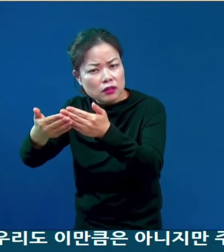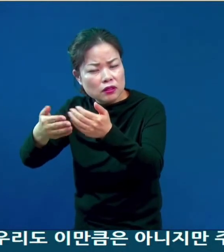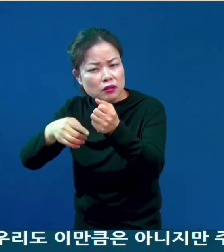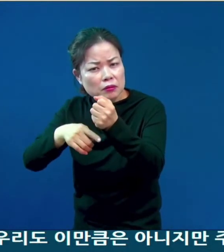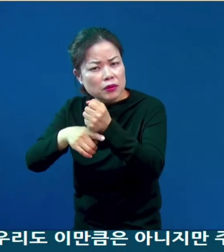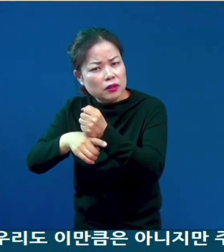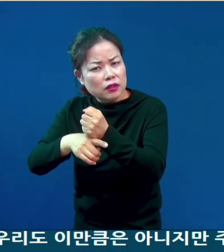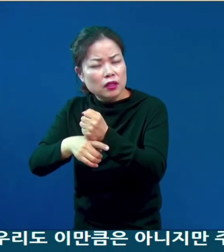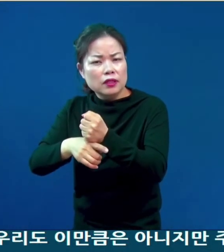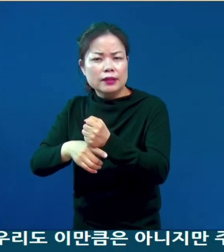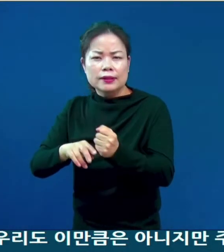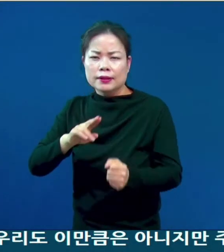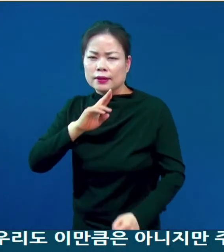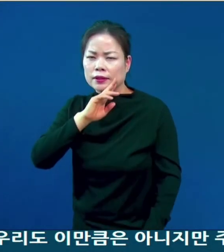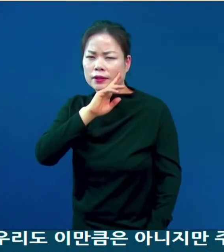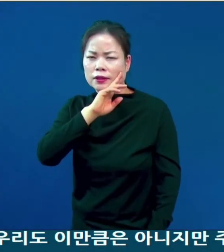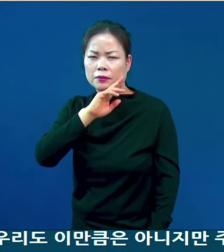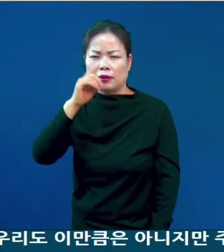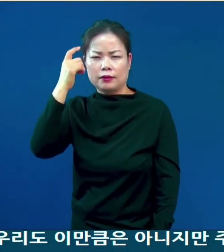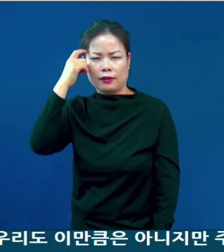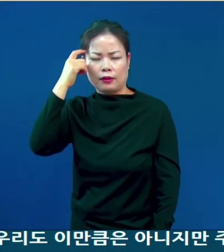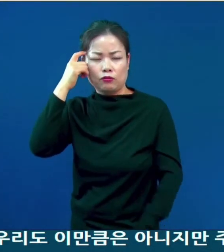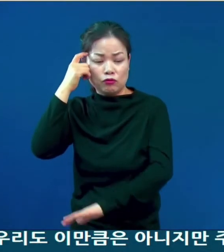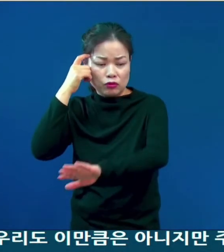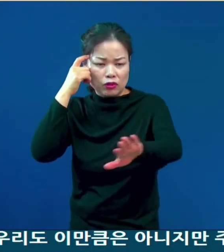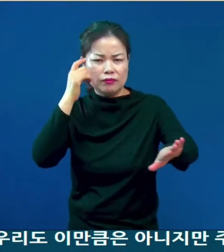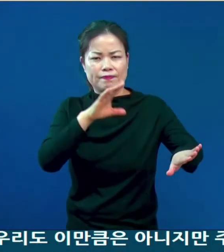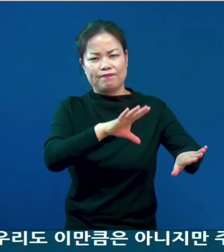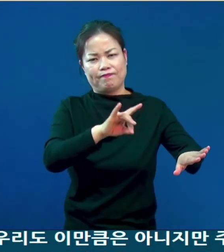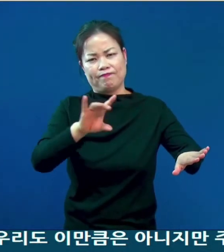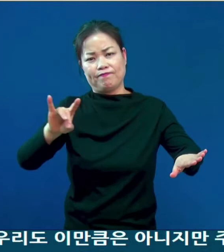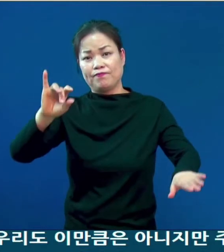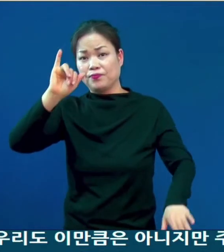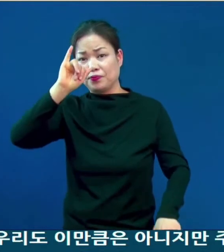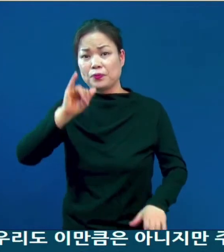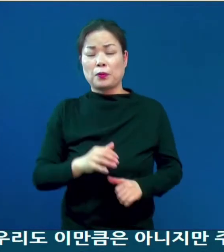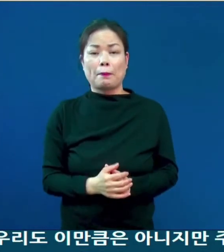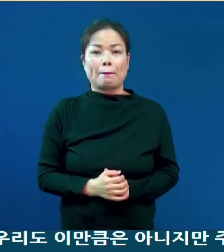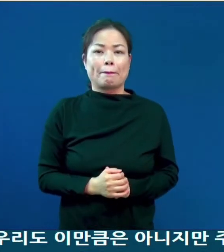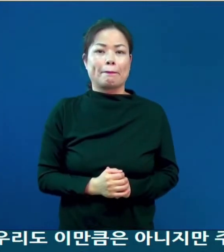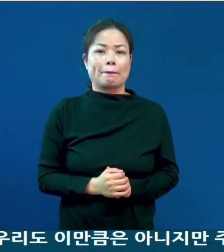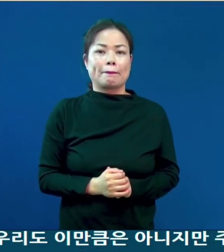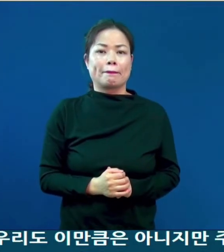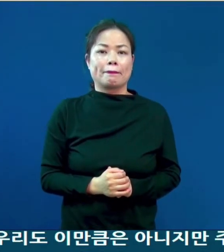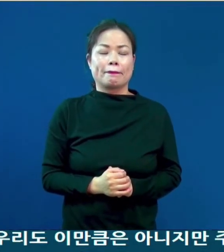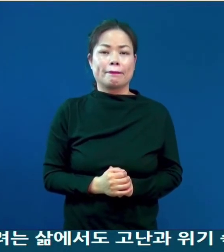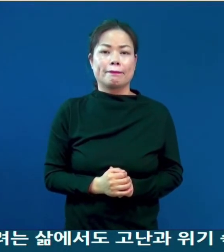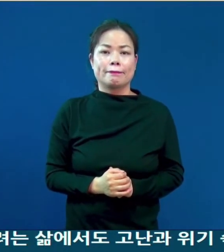의미인지 의심하게 되는 상황이 우리에게도 종종 생겨나는 것 같습니다.